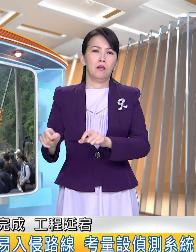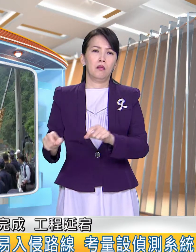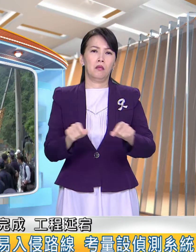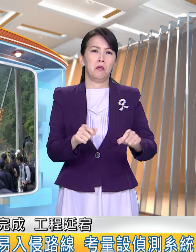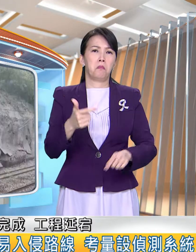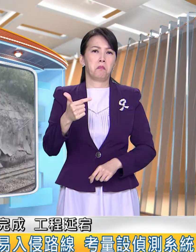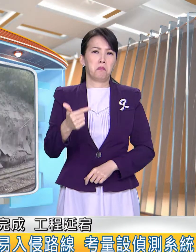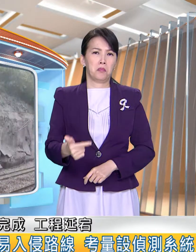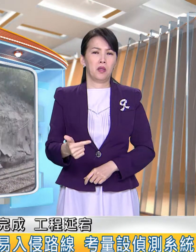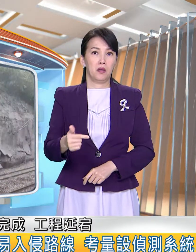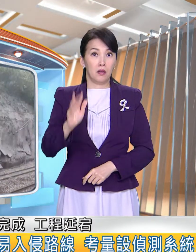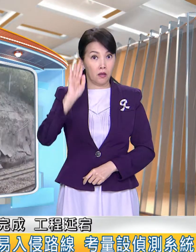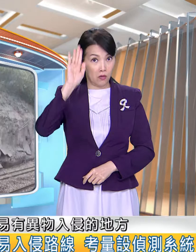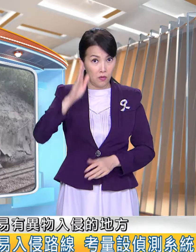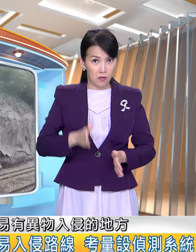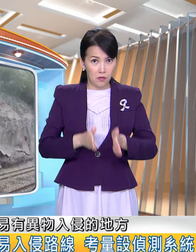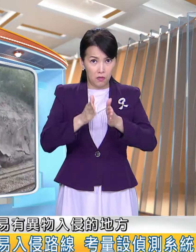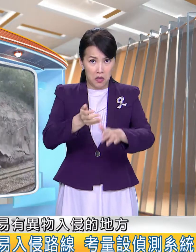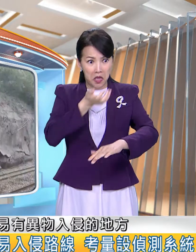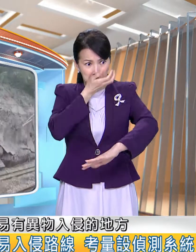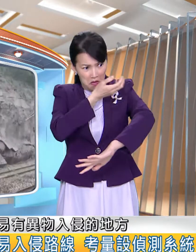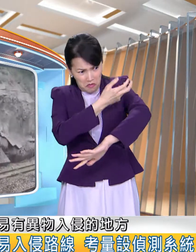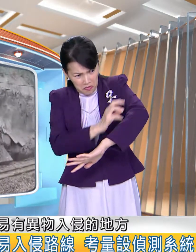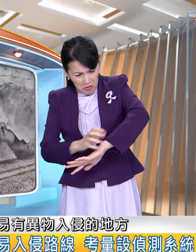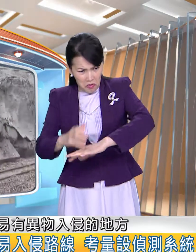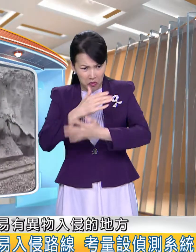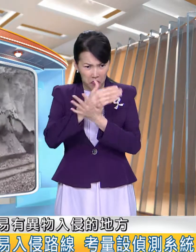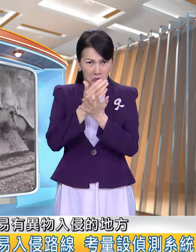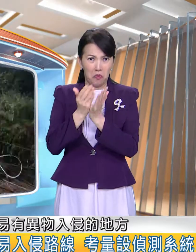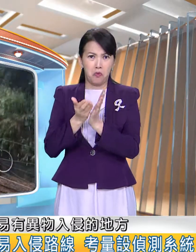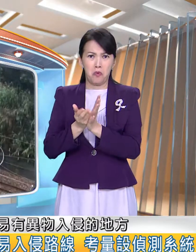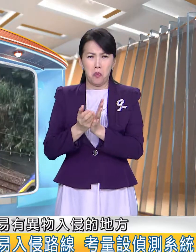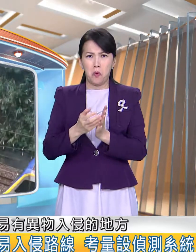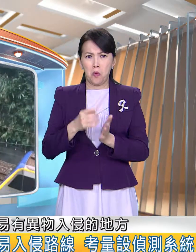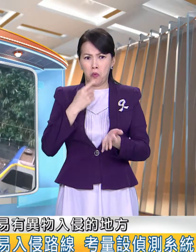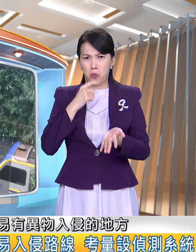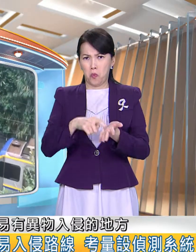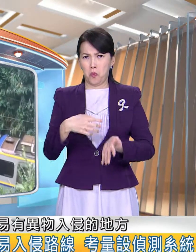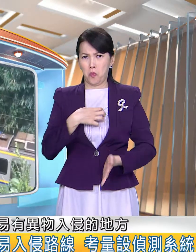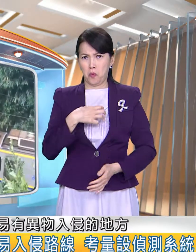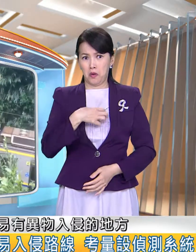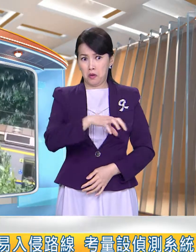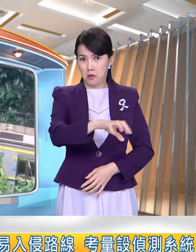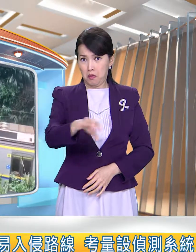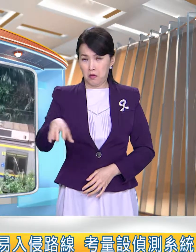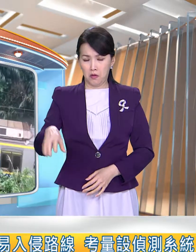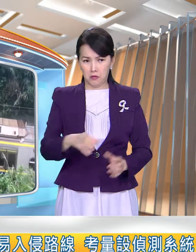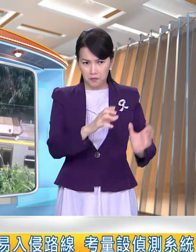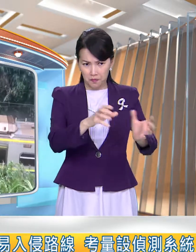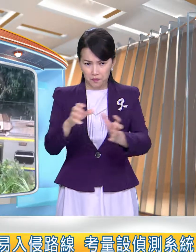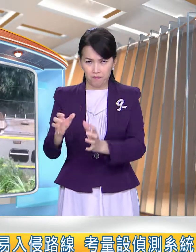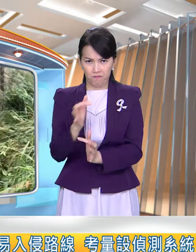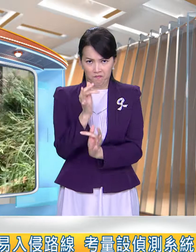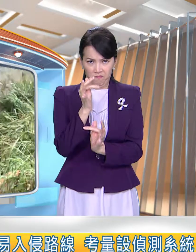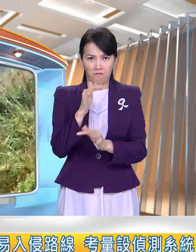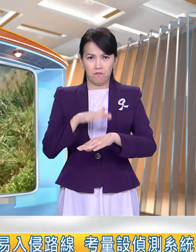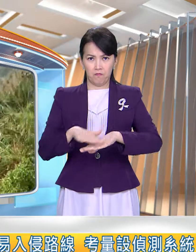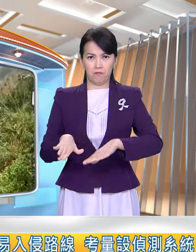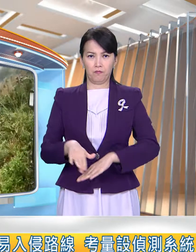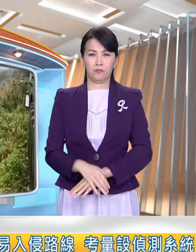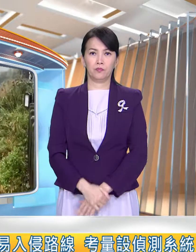成，工程延宕。未来会针对容易有异物入侵的地方考虑装